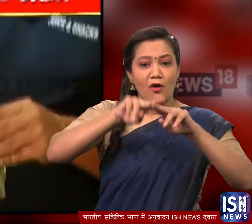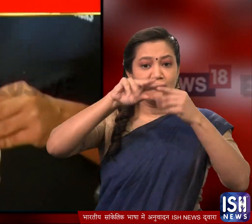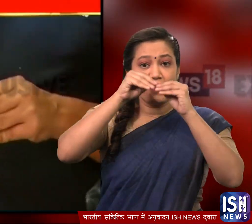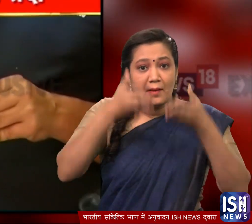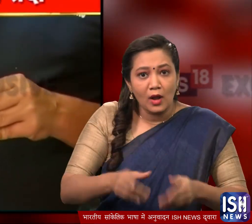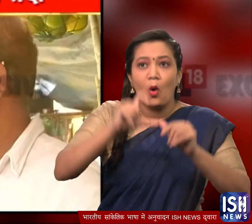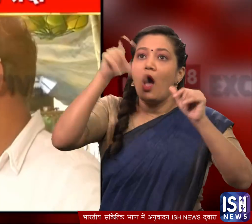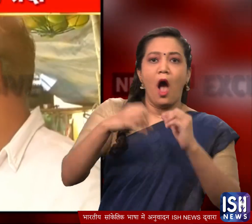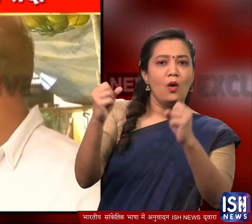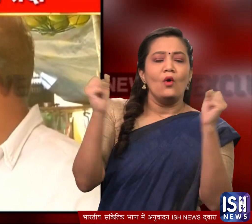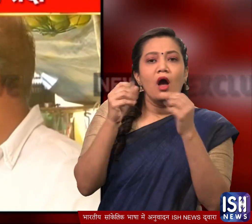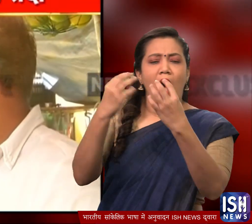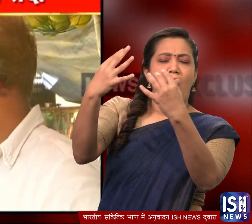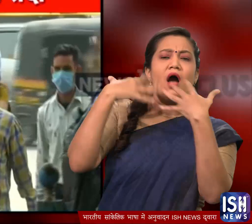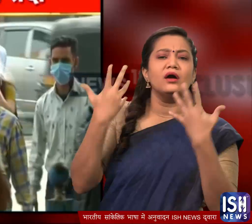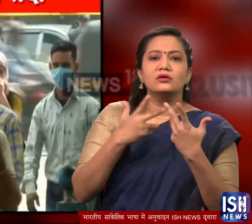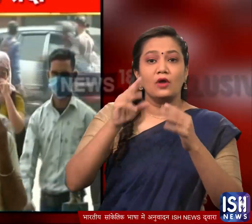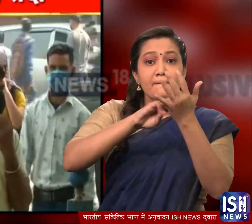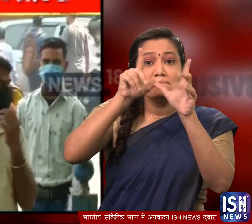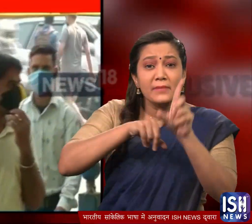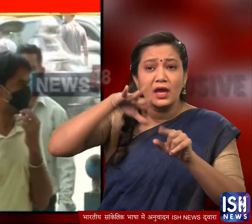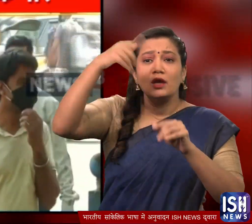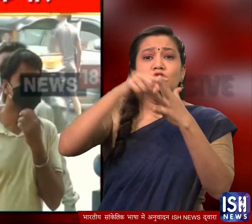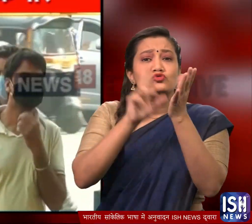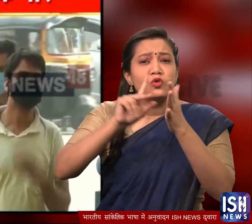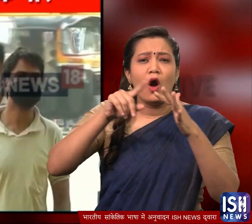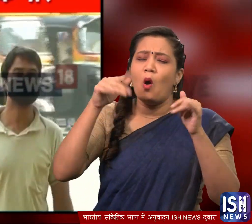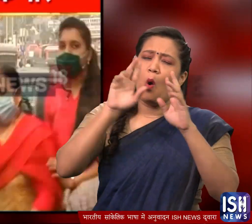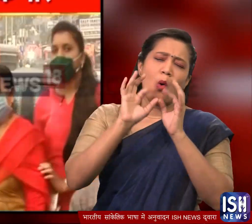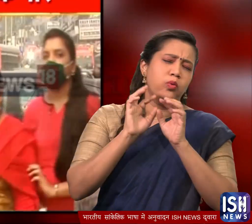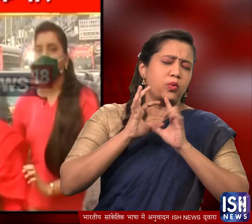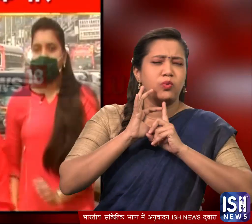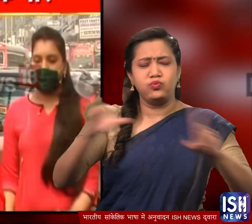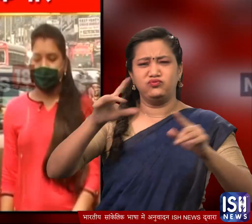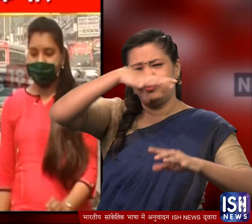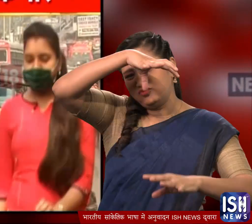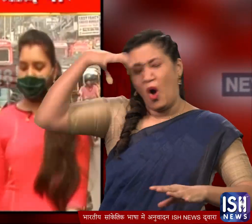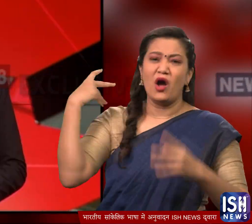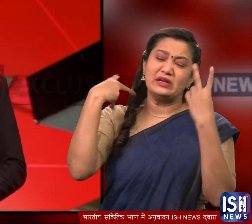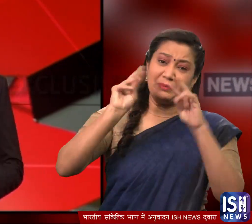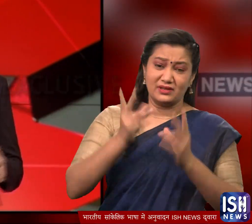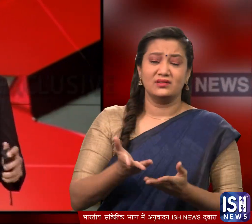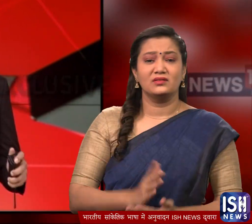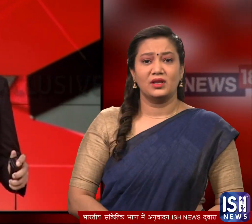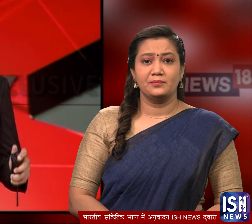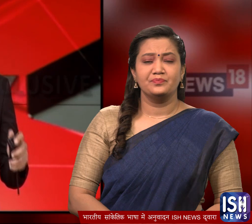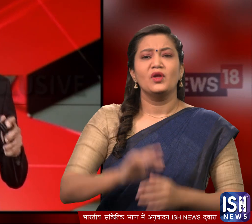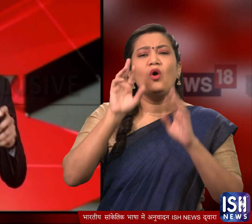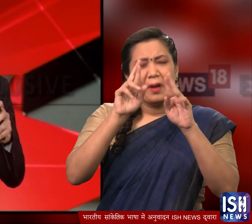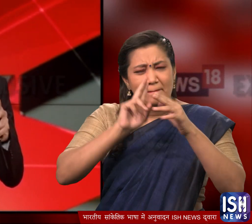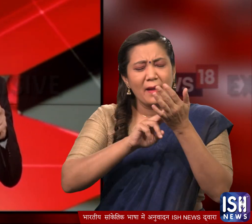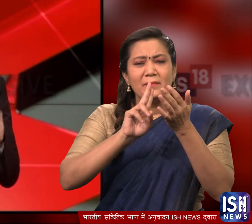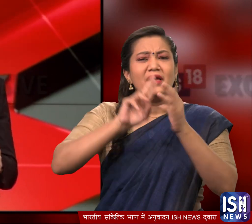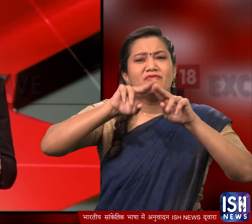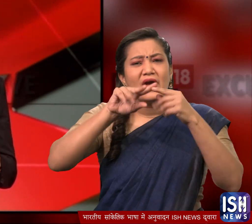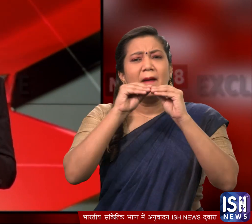अगर फरवरी में ही एसी चलाने की नौबत आ गई तो मई और जून तक मौसम का मिजाज आग लगाने वाला हो सकता है। क्योंकि आमतौर पर फरवरी